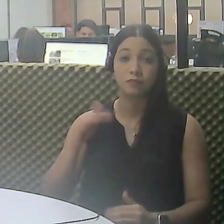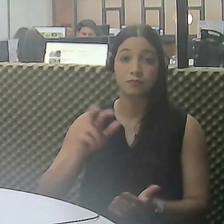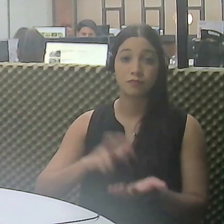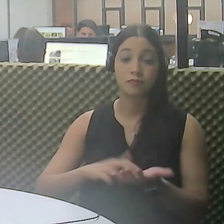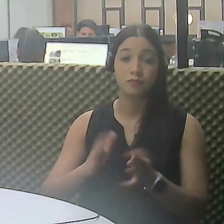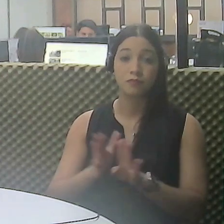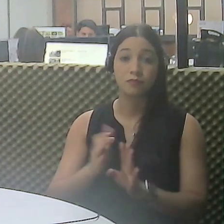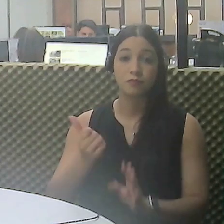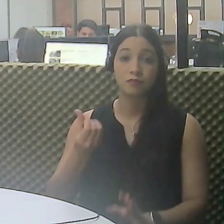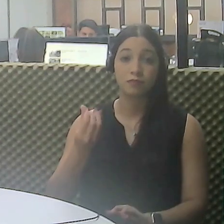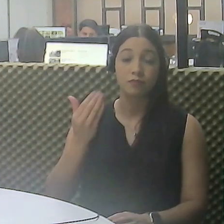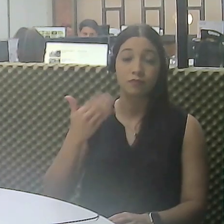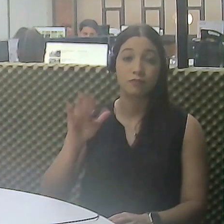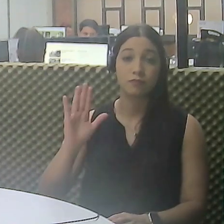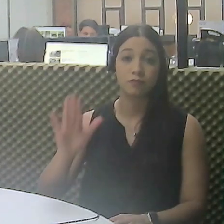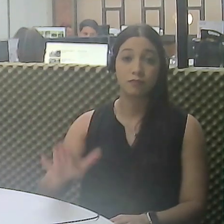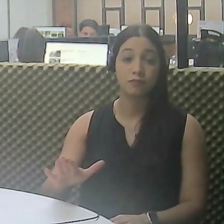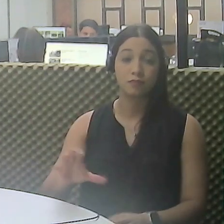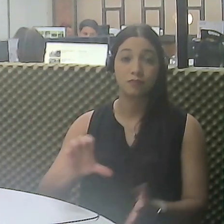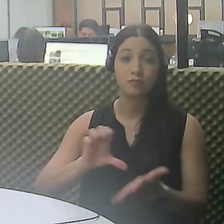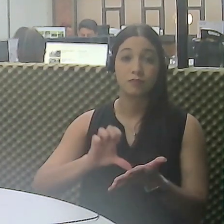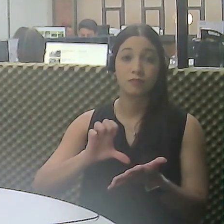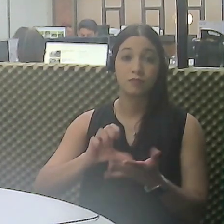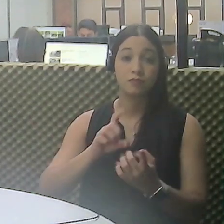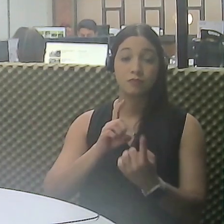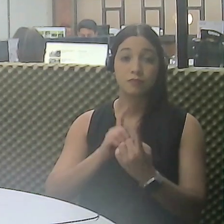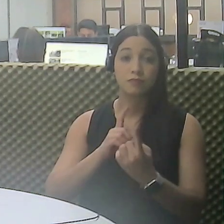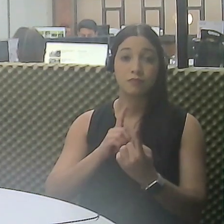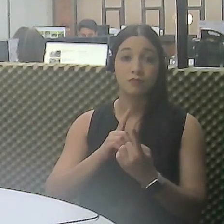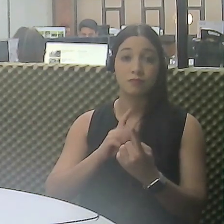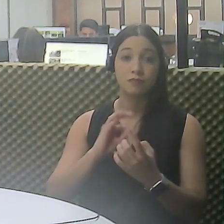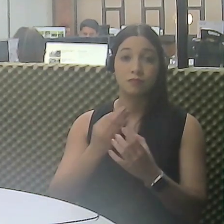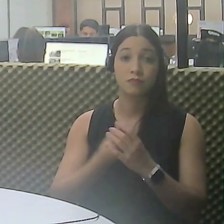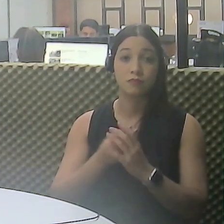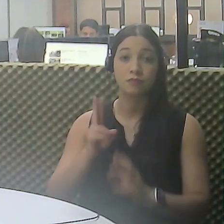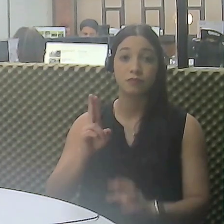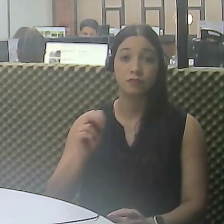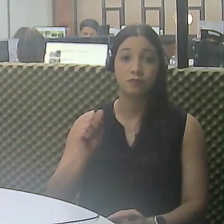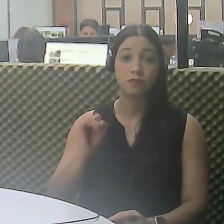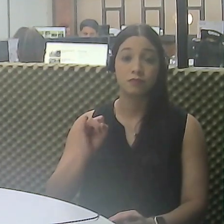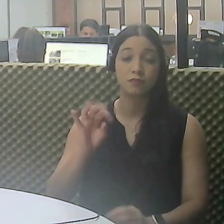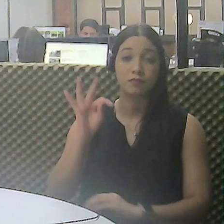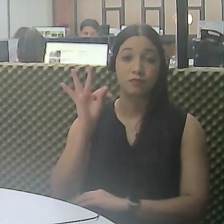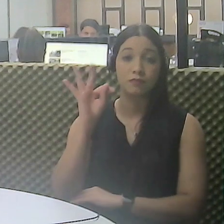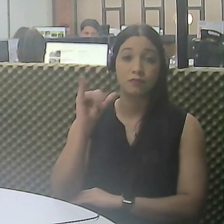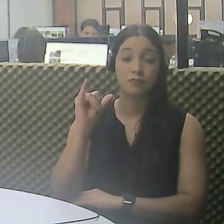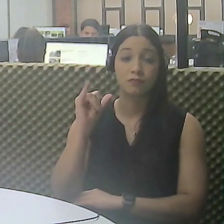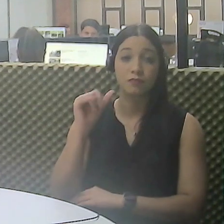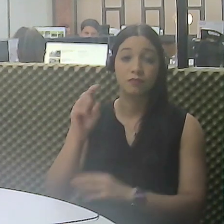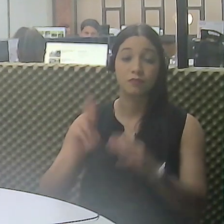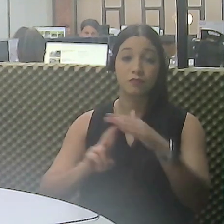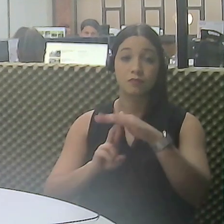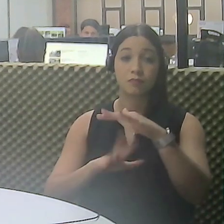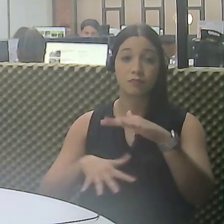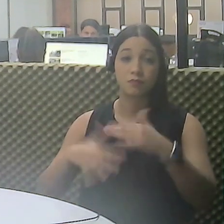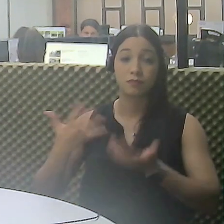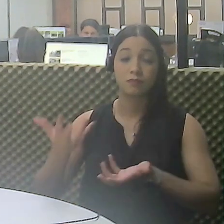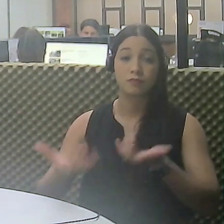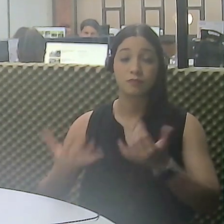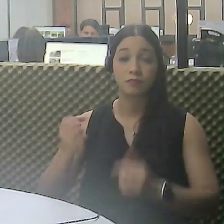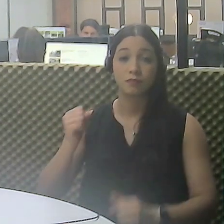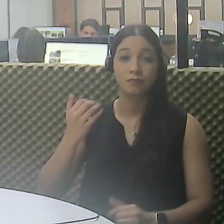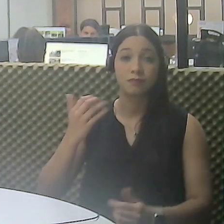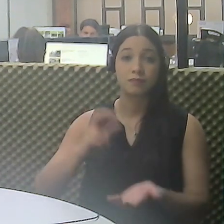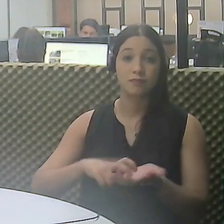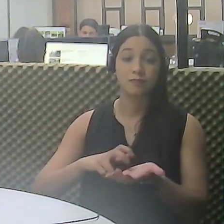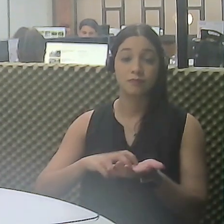às 4h30 da tarde. Nas unidades de atendimento integrado às UAIs dos bairros Tibere, Martins e Planalto, das 8 horas